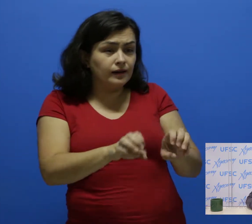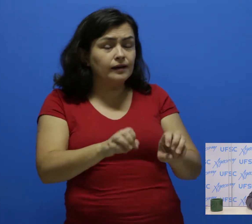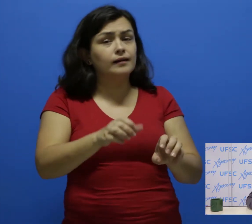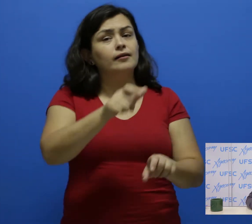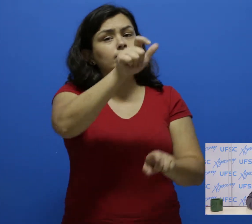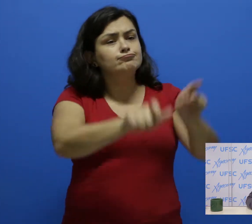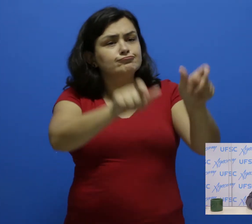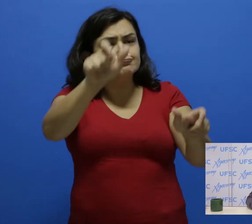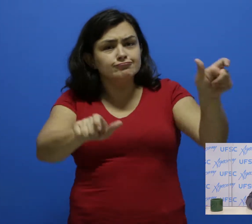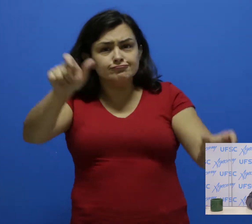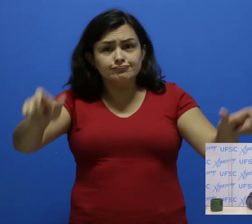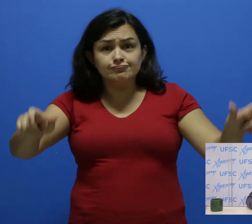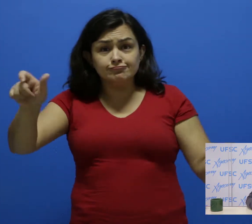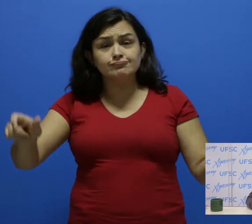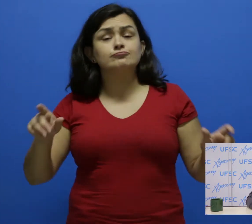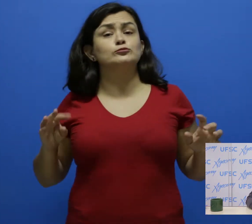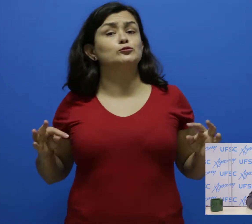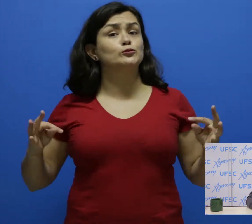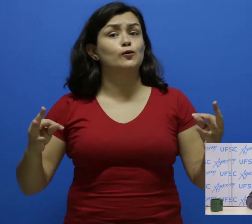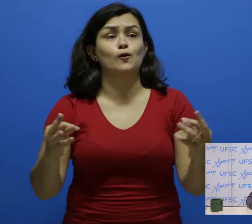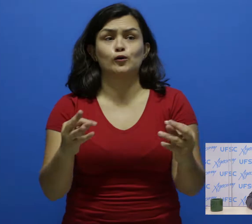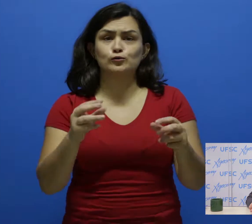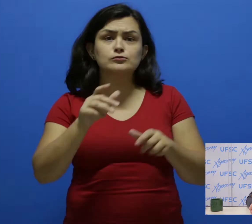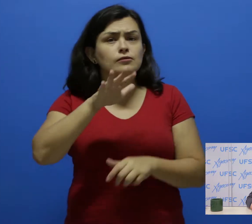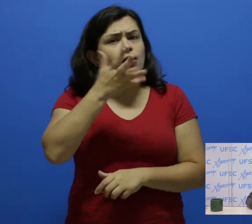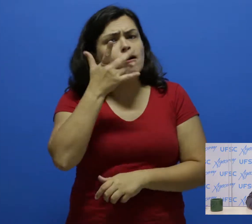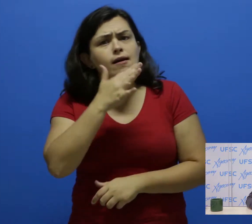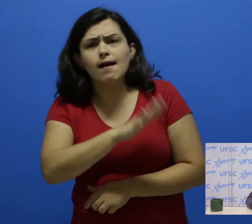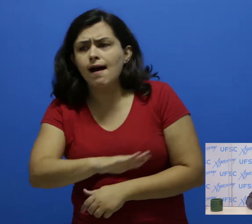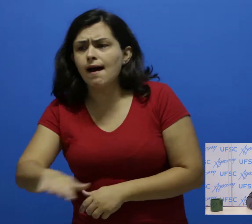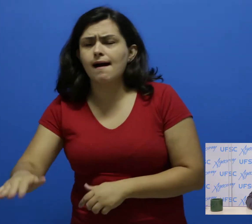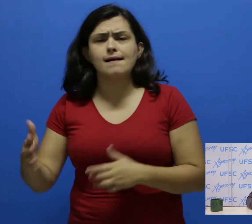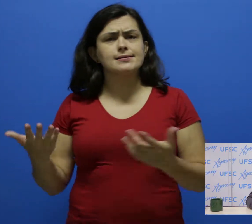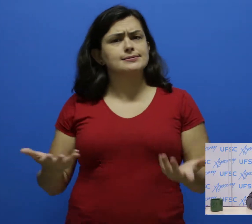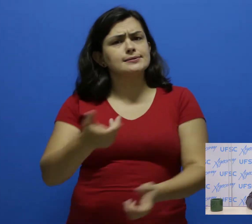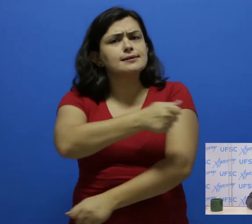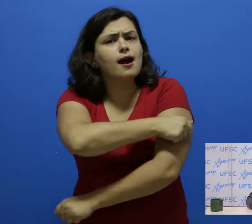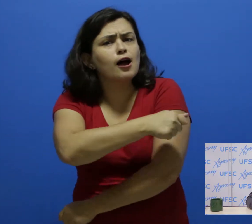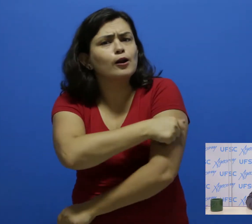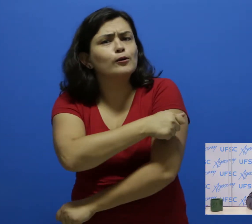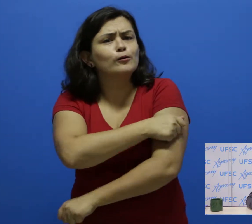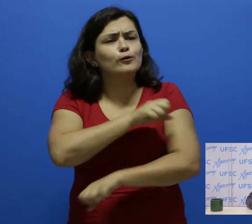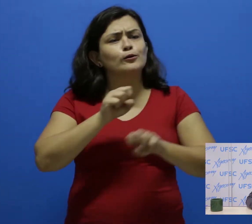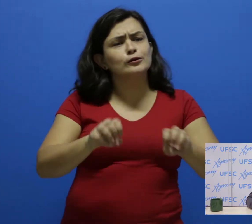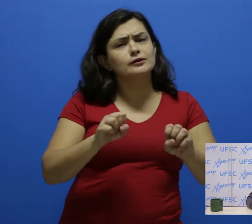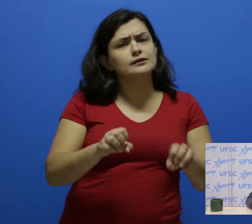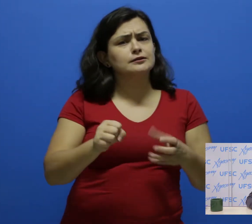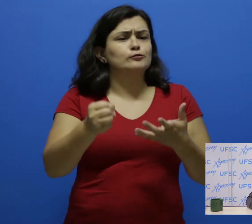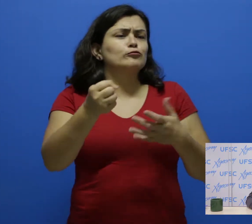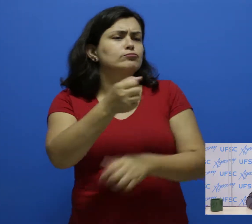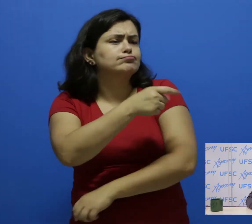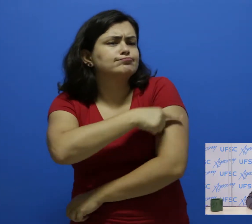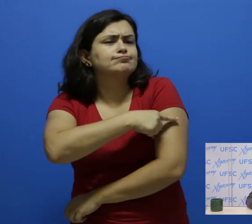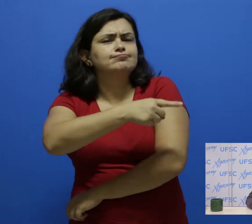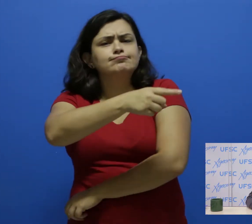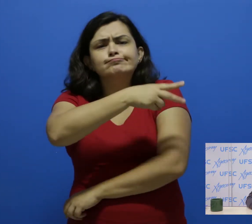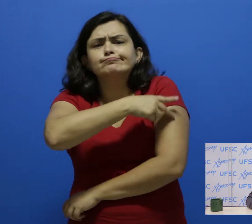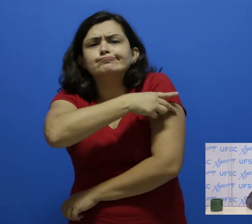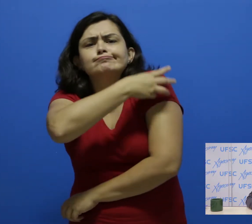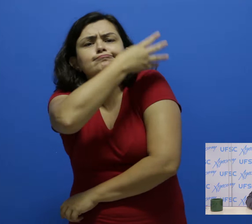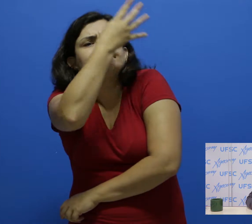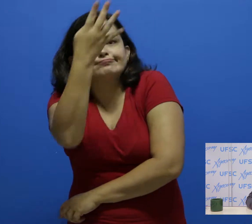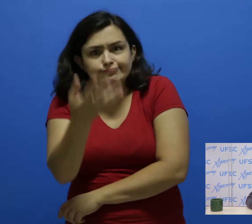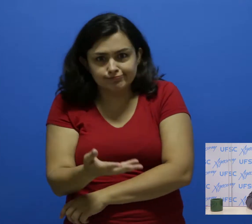pares dessa relação, ambos como sujeito. Seja uma criança, seja um adulto, seja um aluno da educação básica, da educação superior. Isso